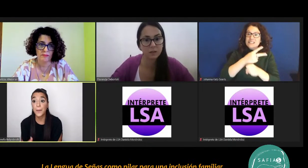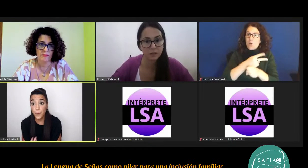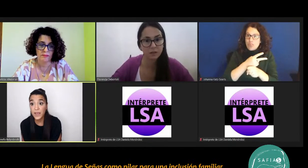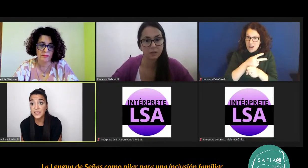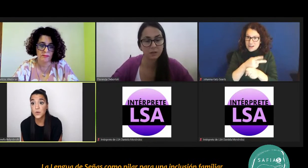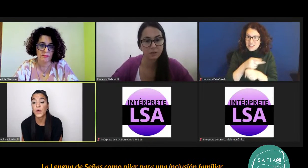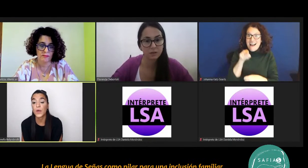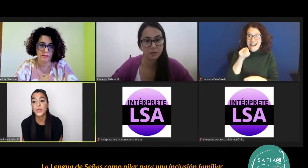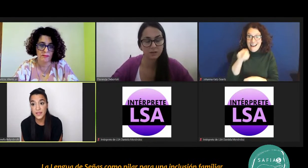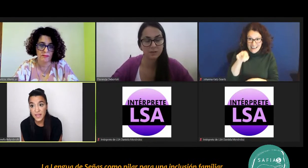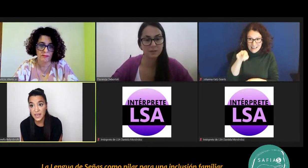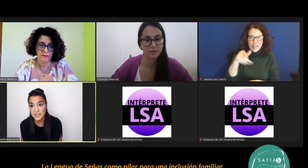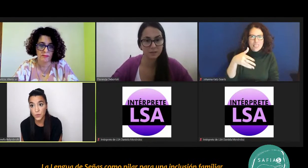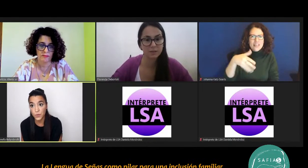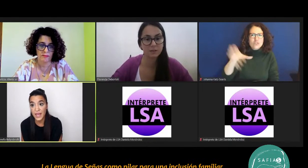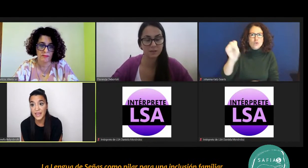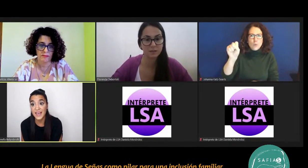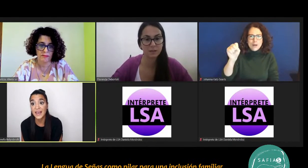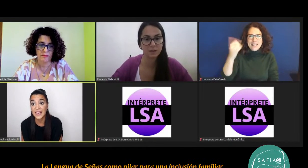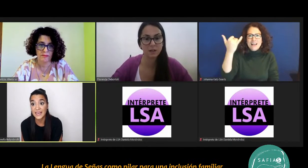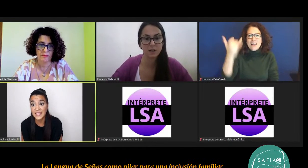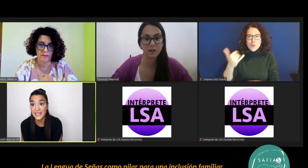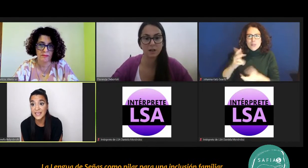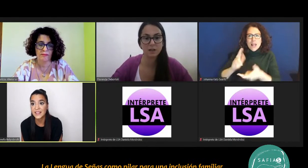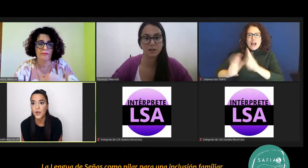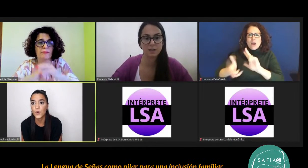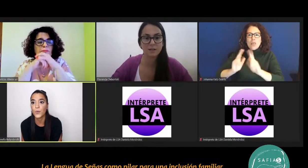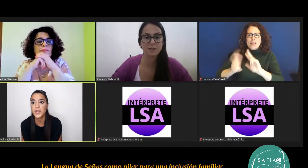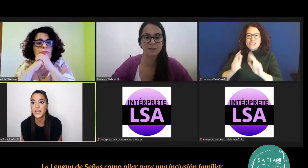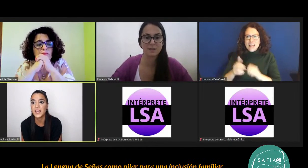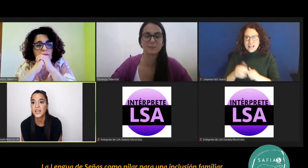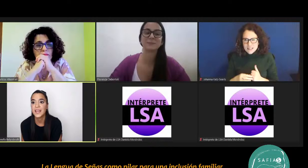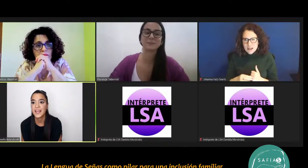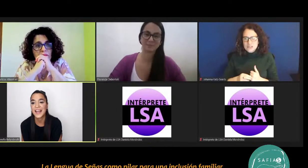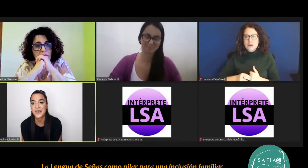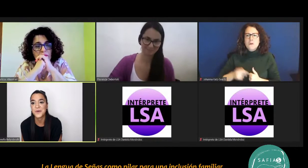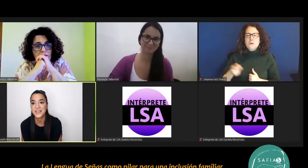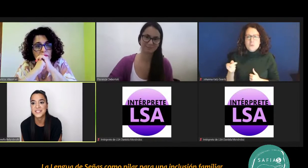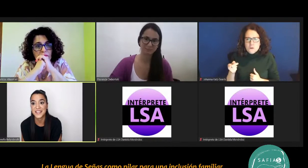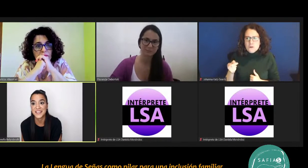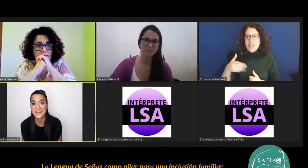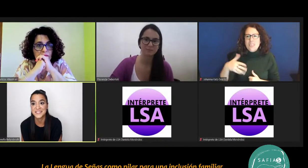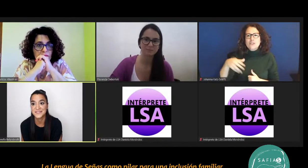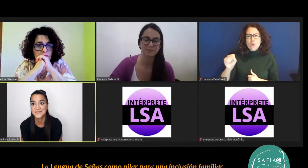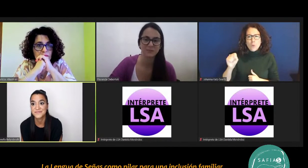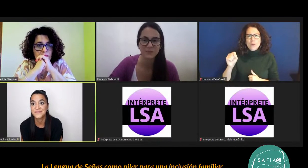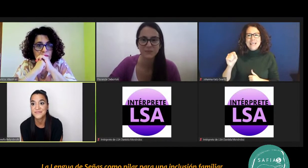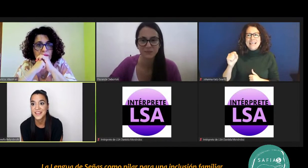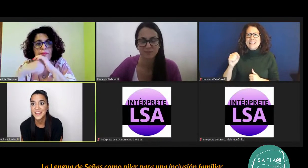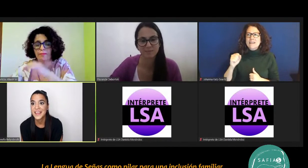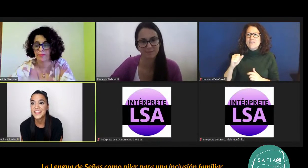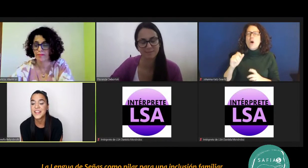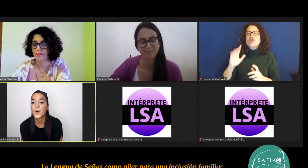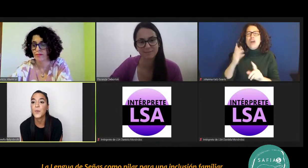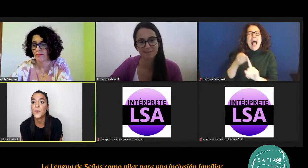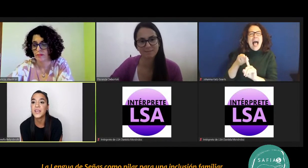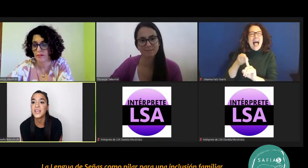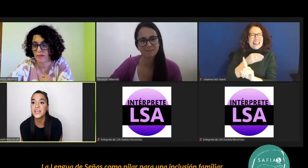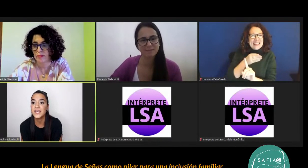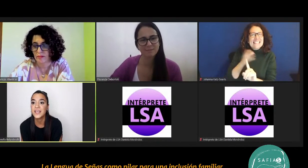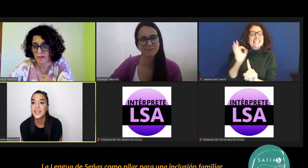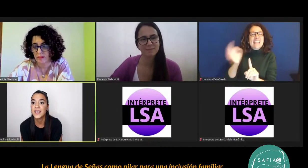Y después, cuando entré a la secundaria, ahí descubrí la lengua de señas.